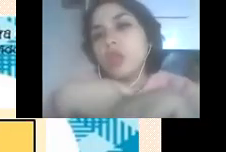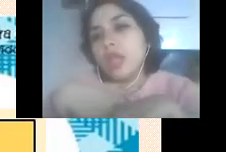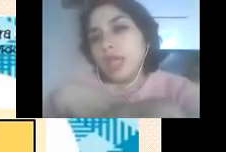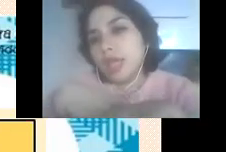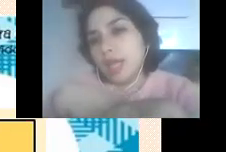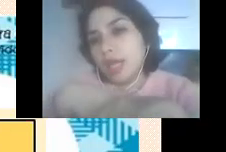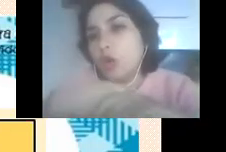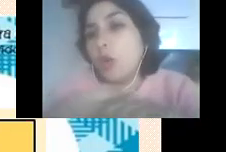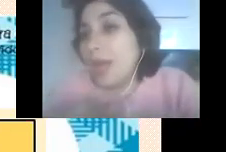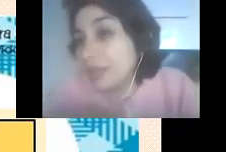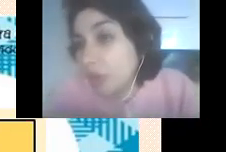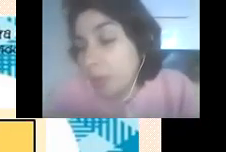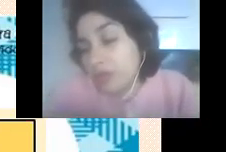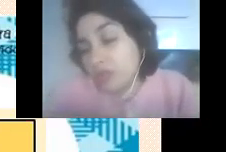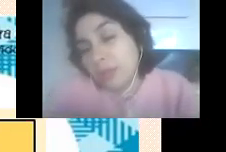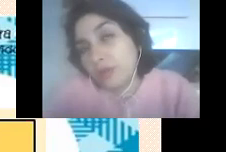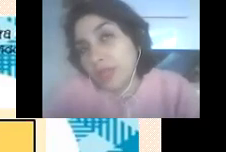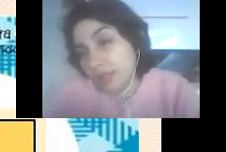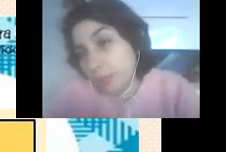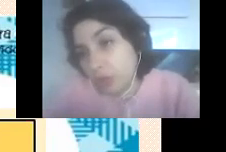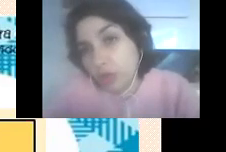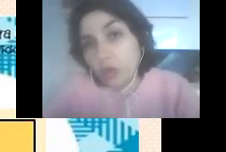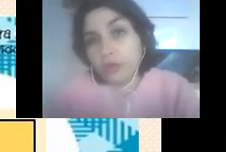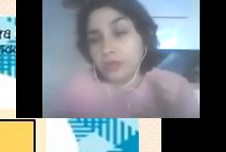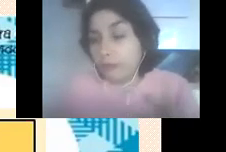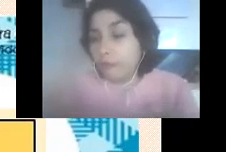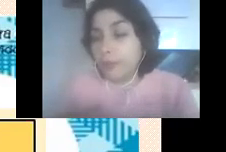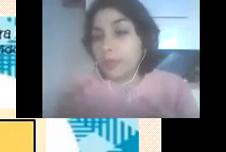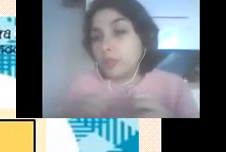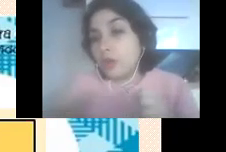tenemos los plásticos, pero esos que provienen del petróleo,